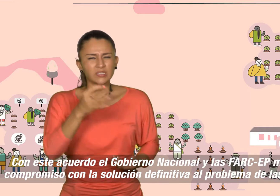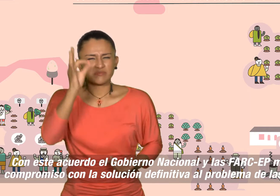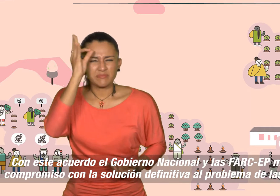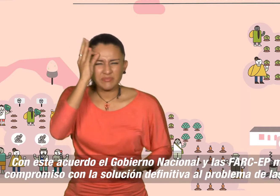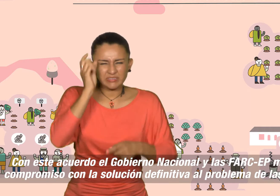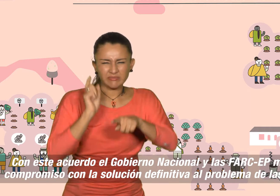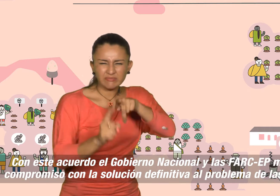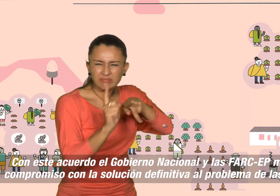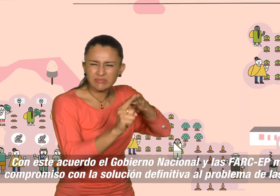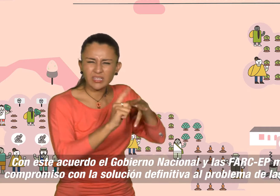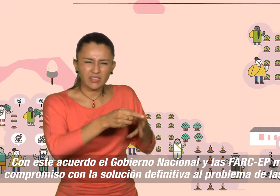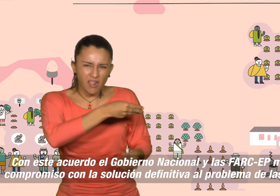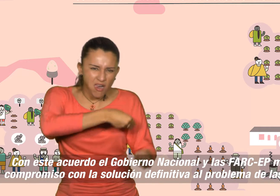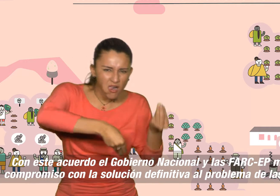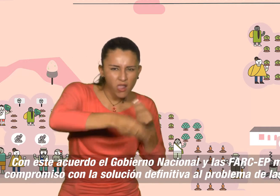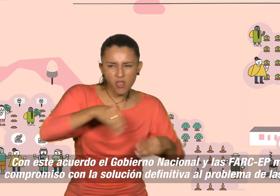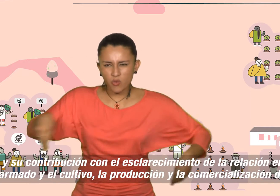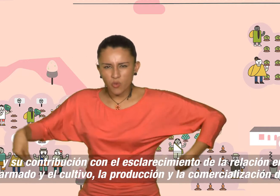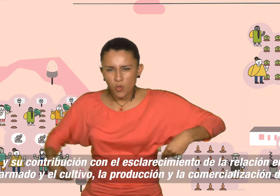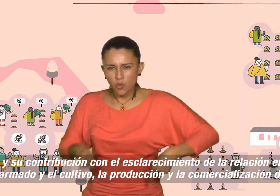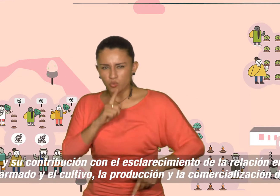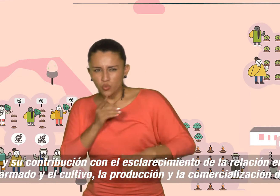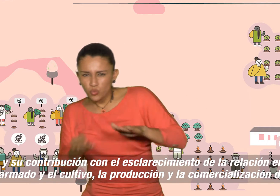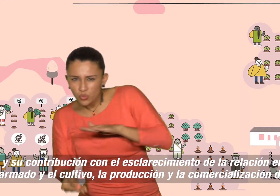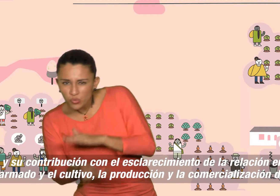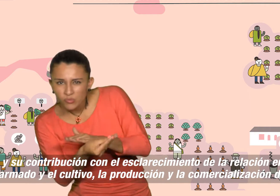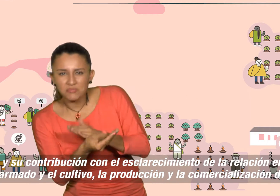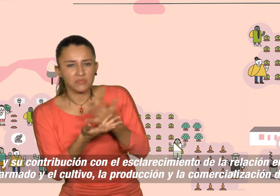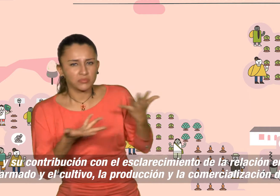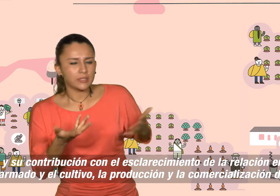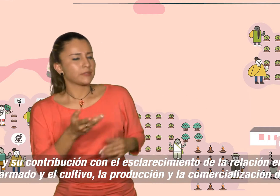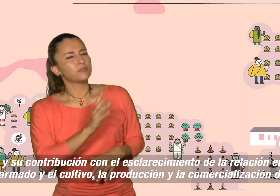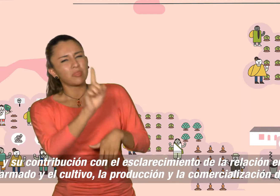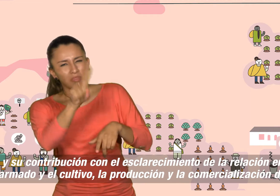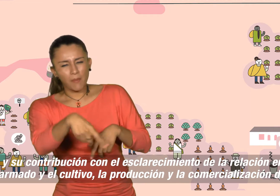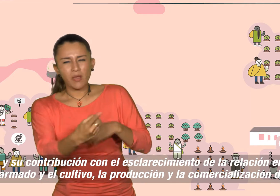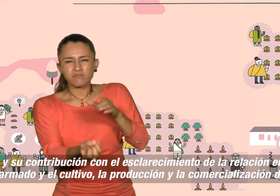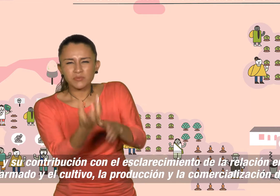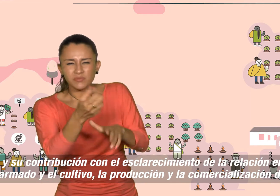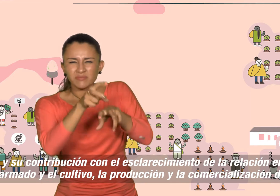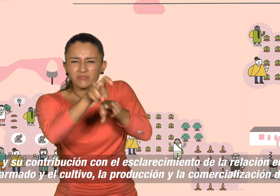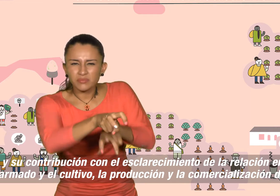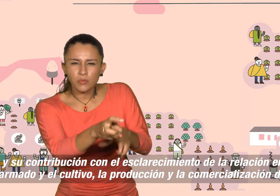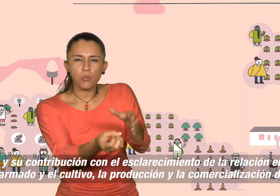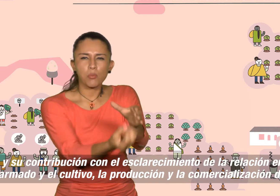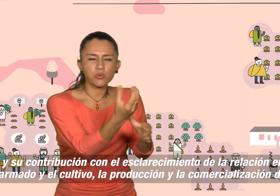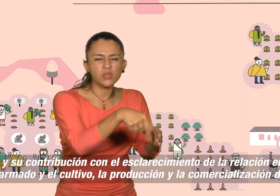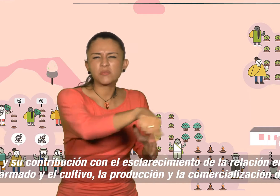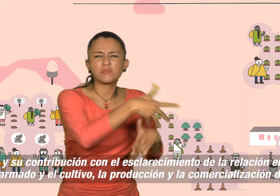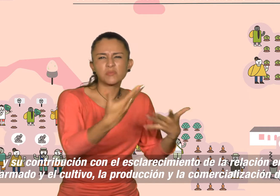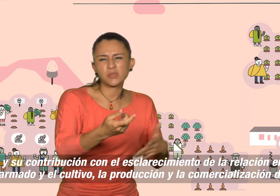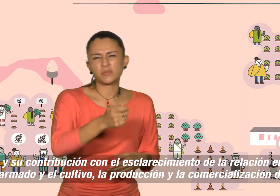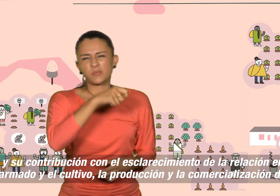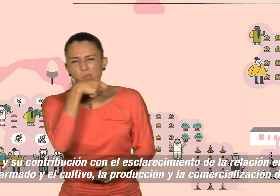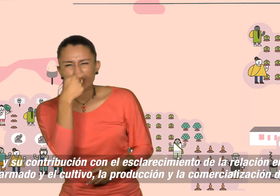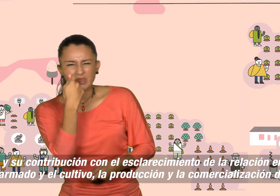al problema de las drogas ilícitas y su contribución con el esclarecimiento de la relación entre el conflicto armado y el